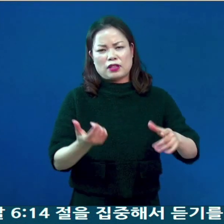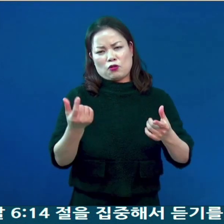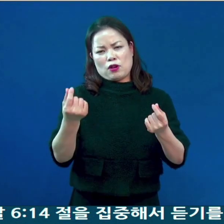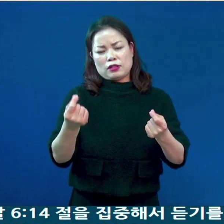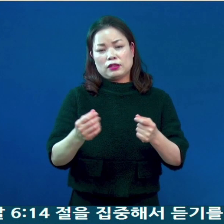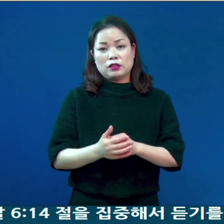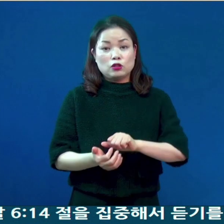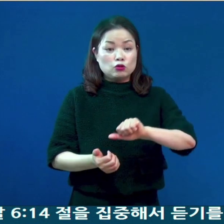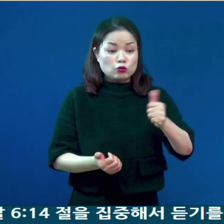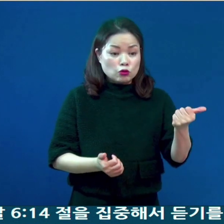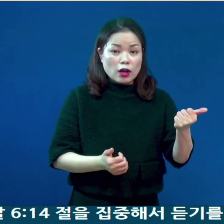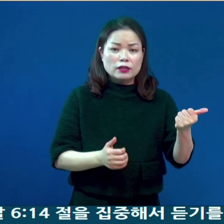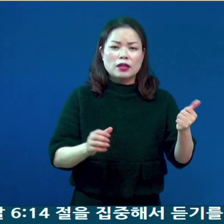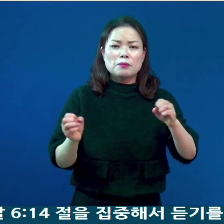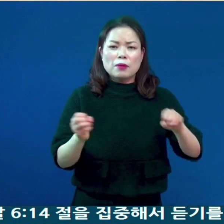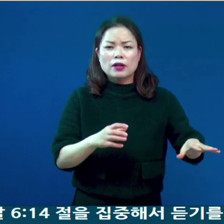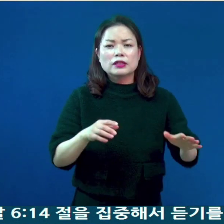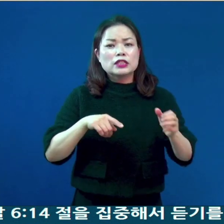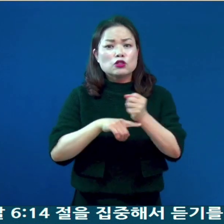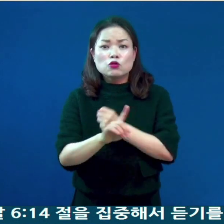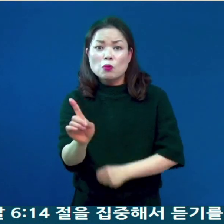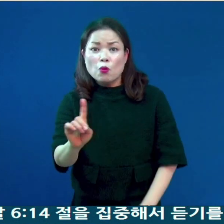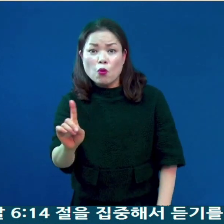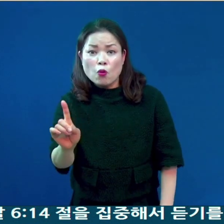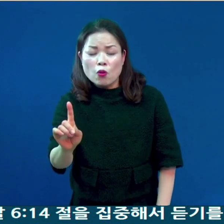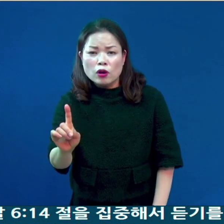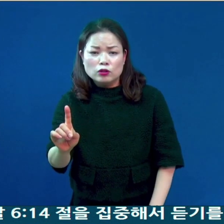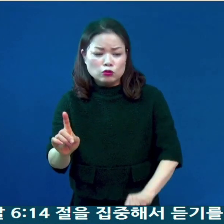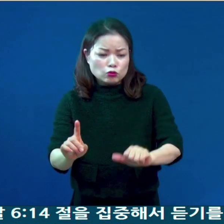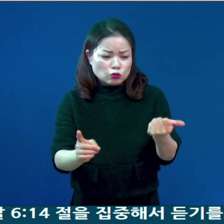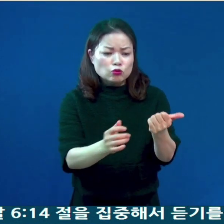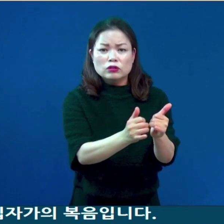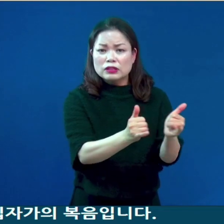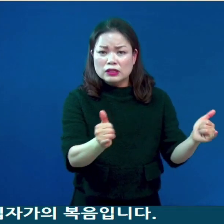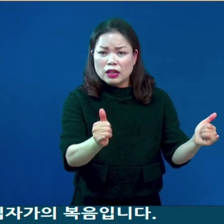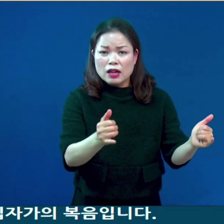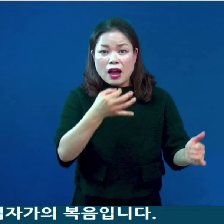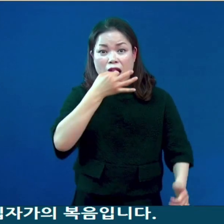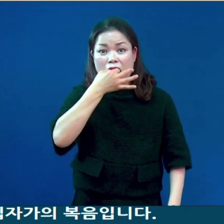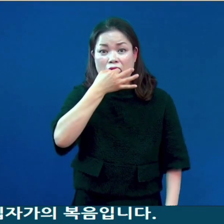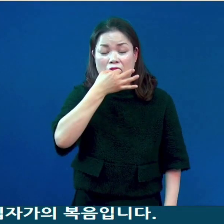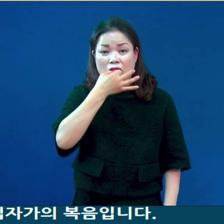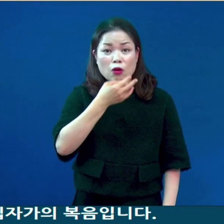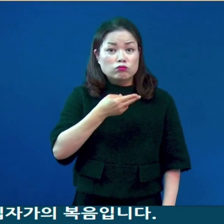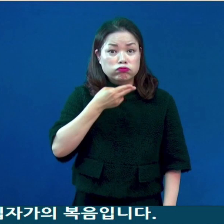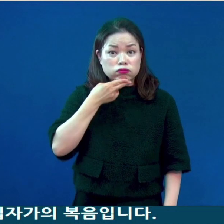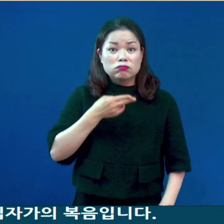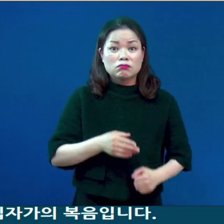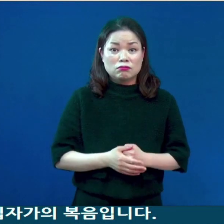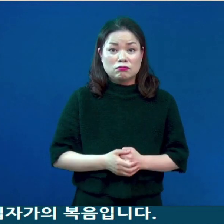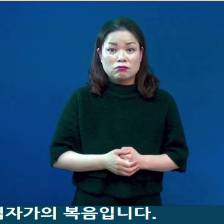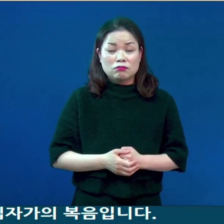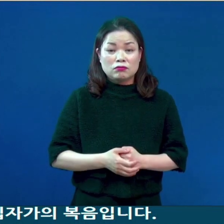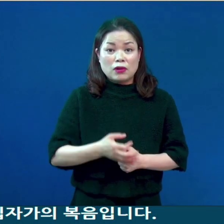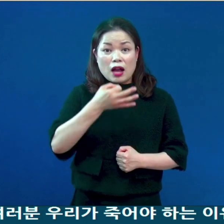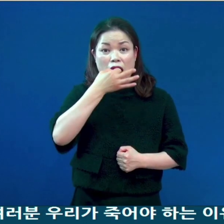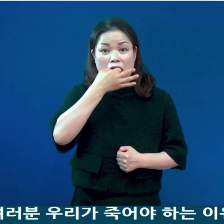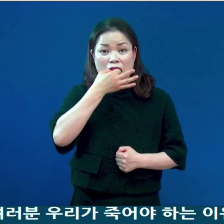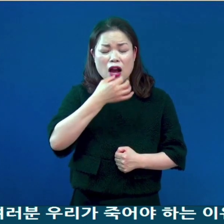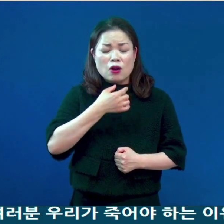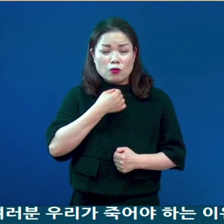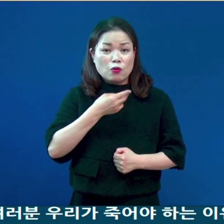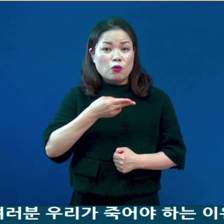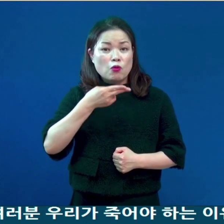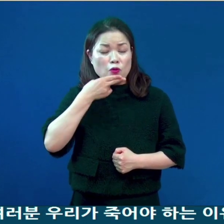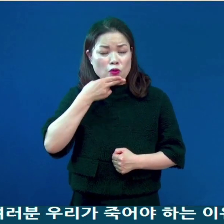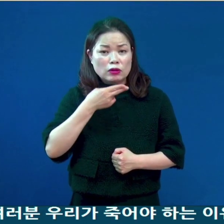우리가 죽어야 되는 이유가 사실은 간단합니다. 죽은 사람은 정욕이 얻지 못합니다. 정욕이 흔들